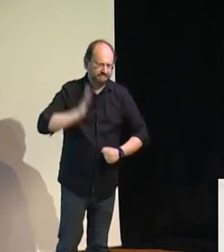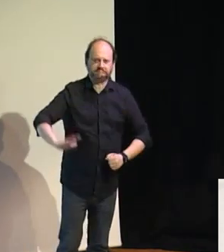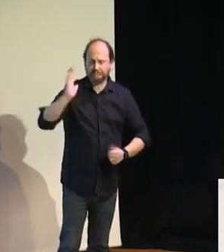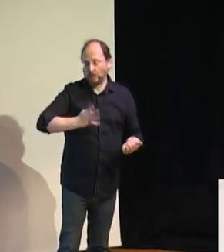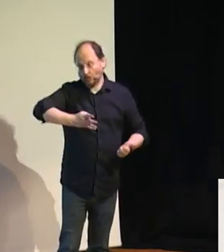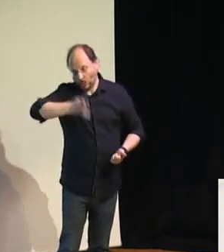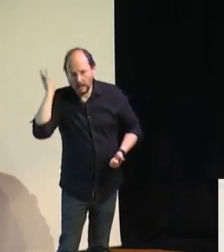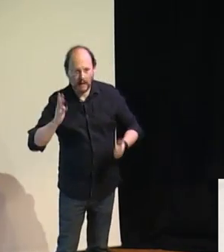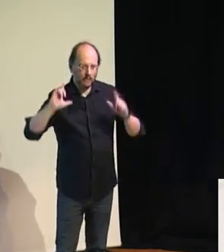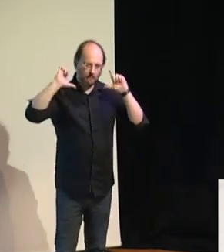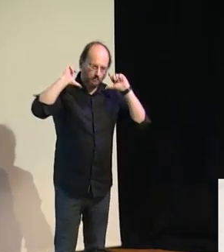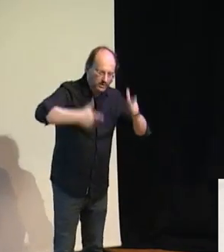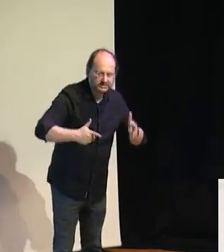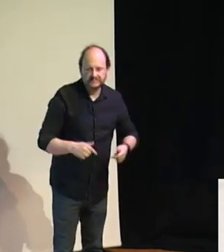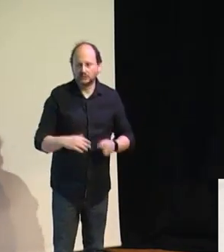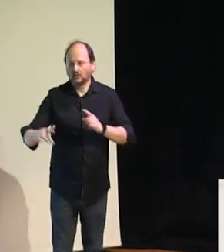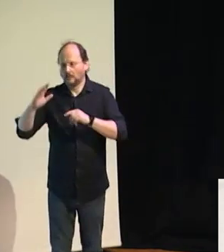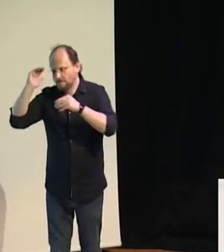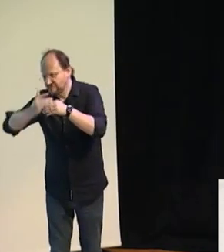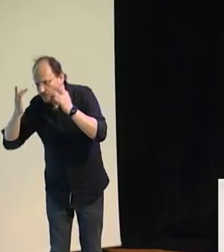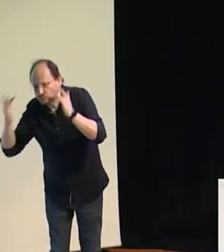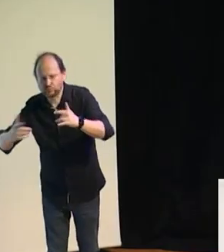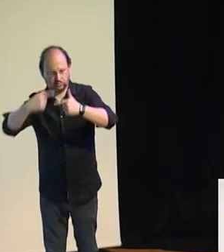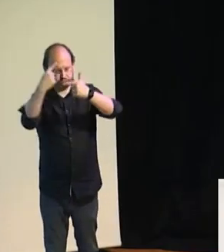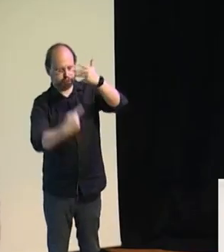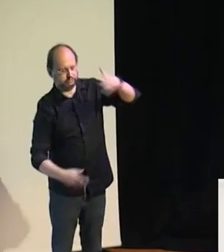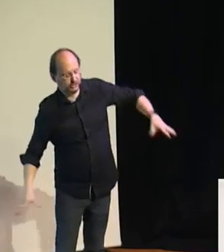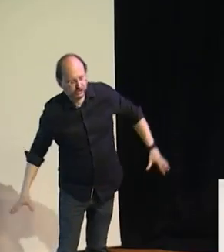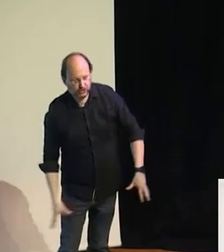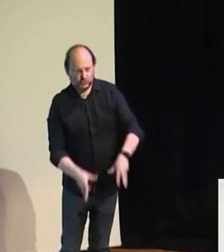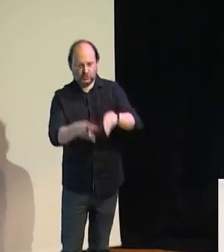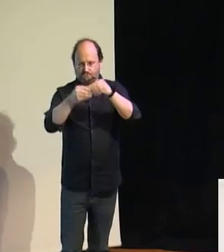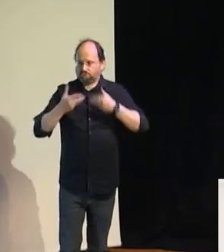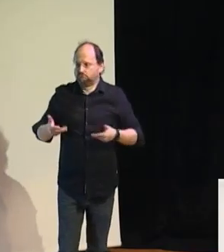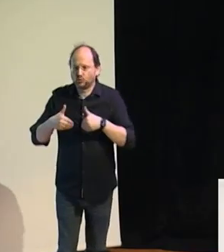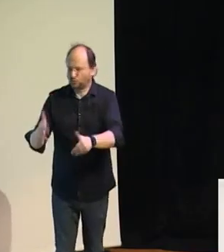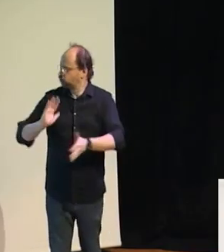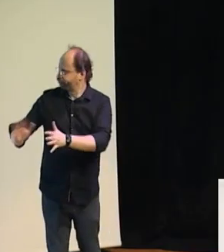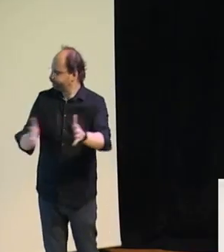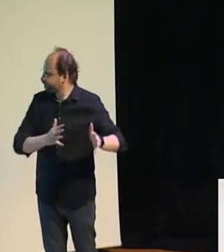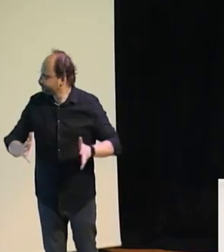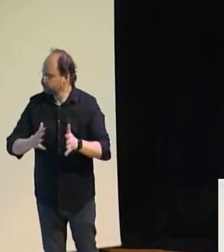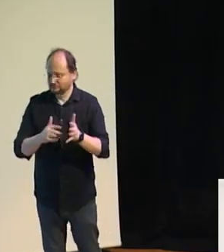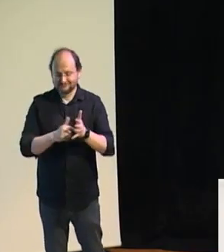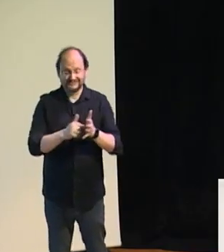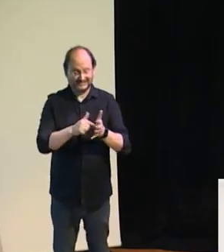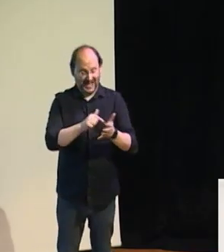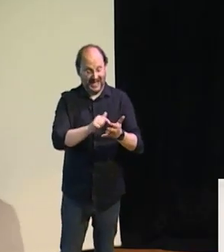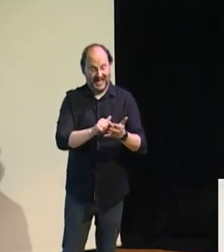Donc, c'est vrai que les signes ont des racines très très lointaines, voilà, au temps des Romains, des moines du Moyen-Âge, et tout ça,